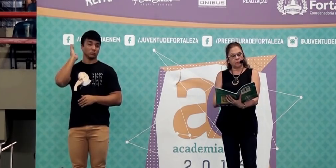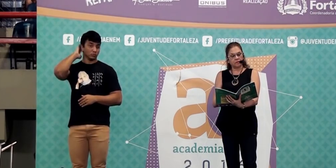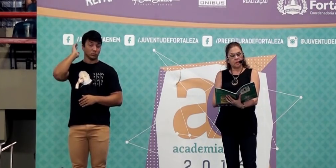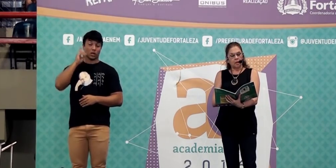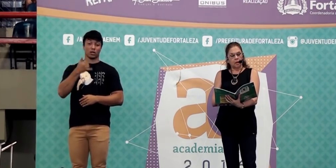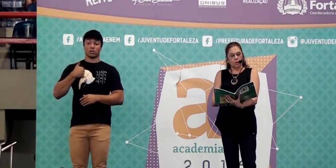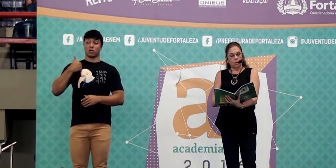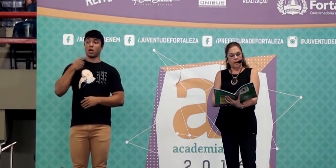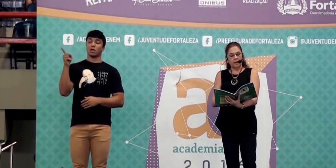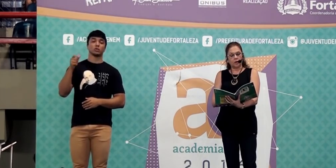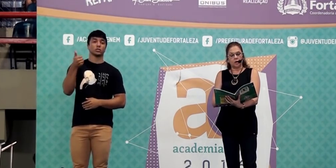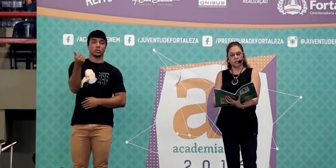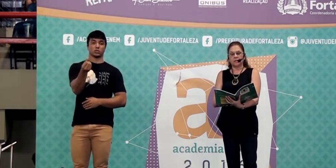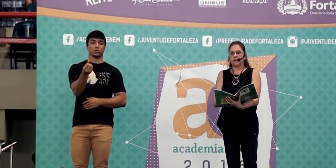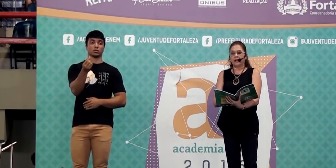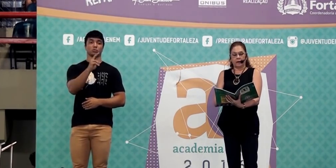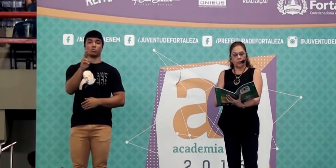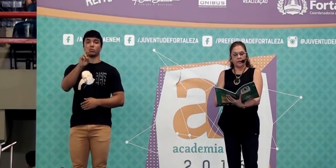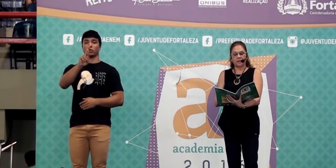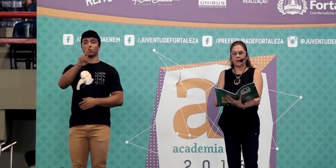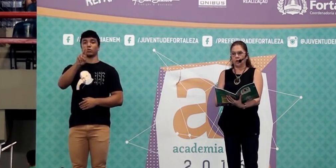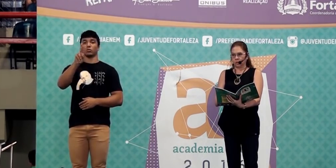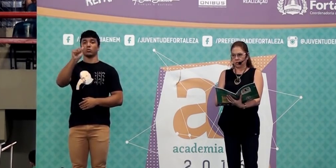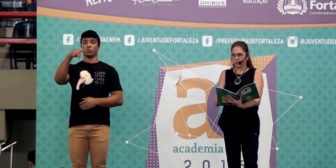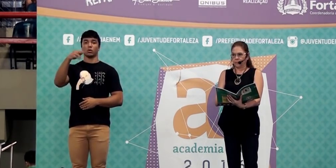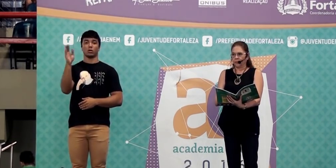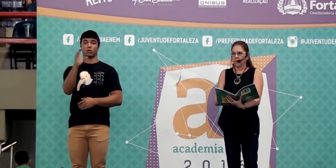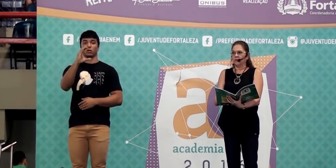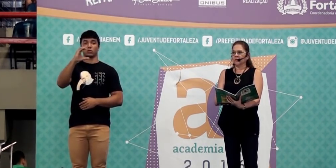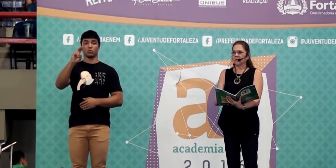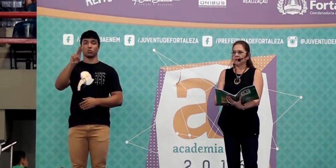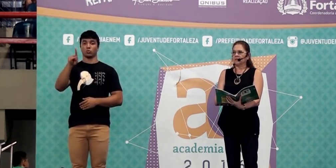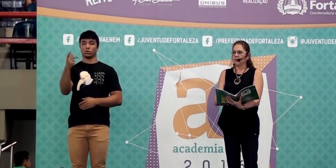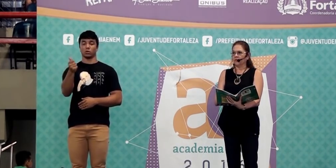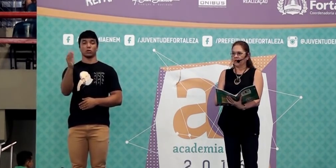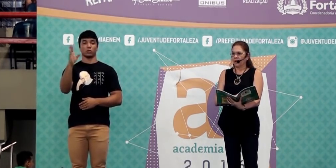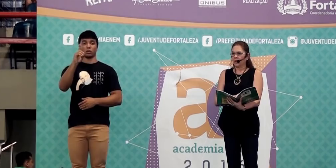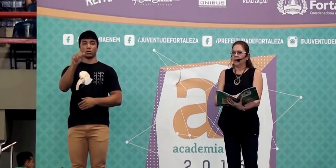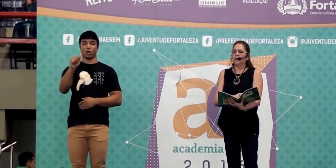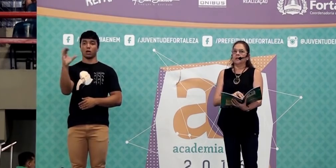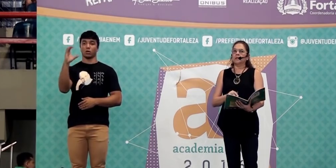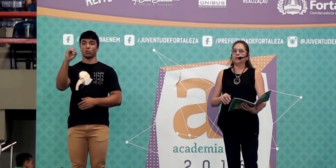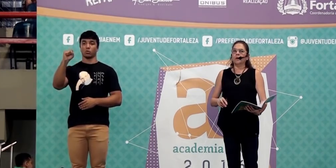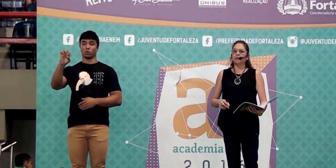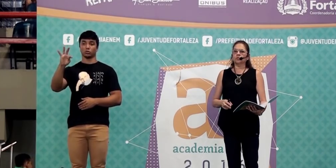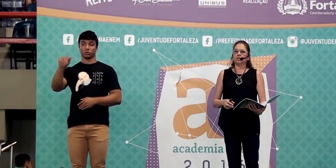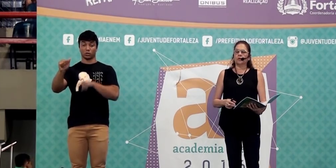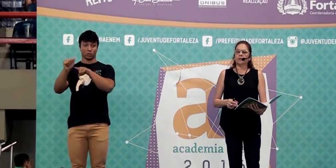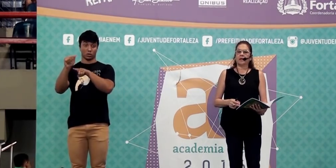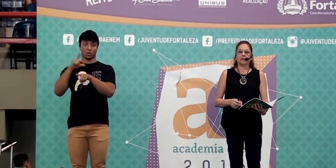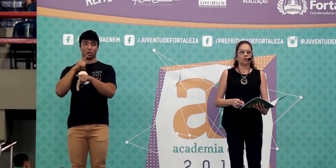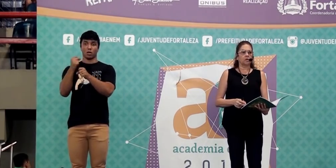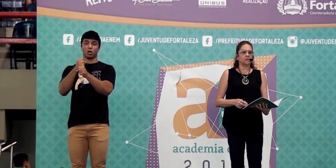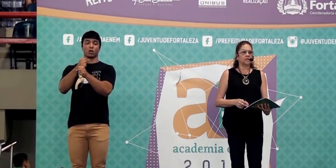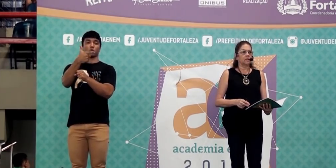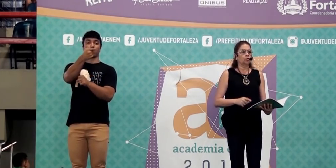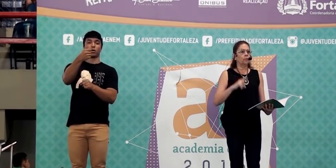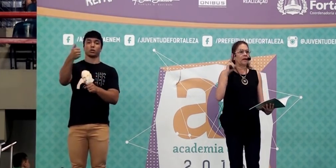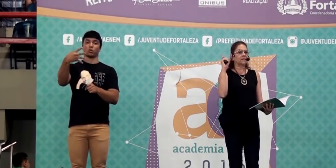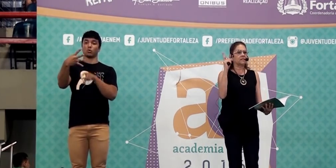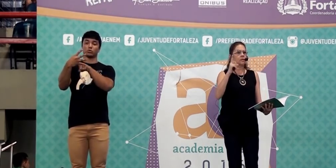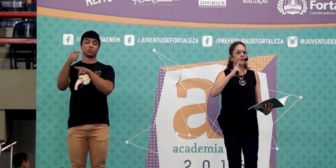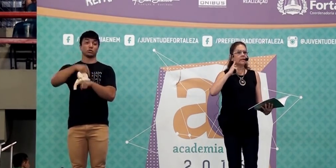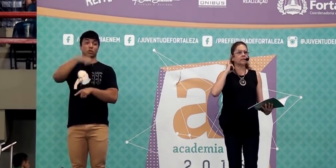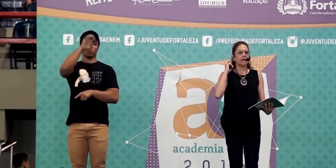16 anos, Juan Cunha da Costa. E vocês vão ver que no ano de 2014,